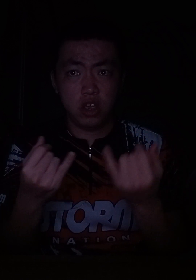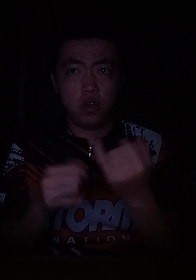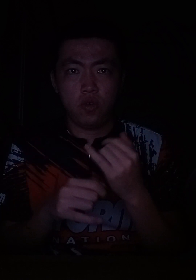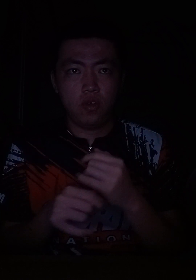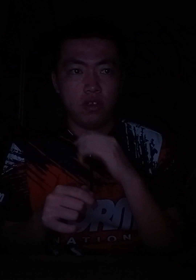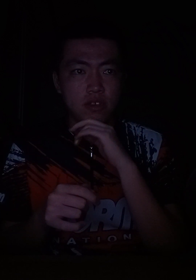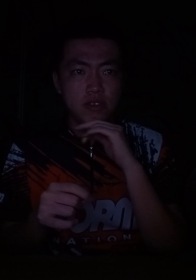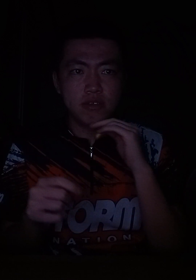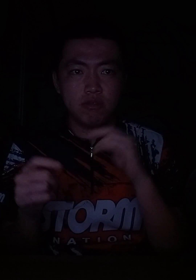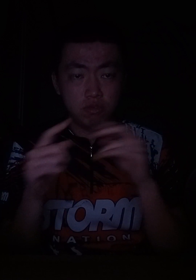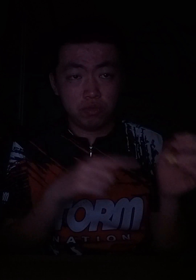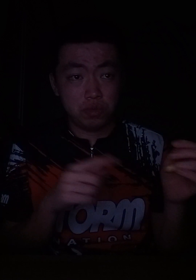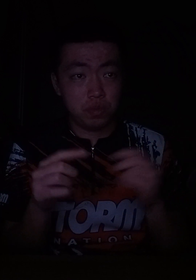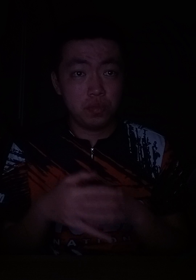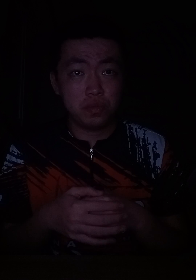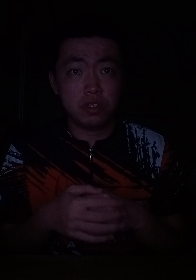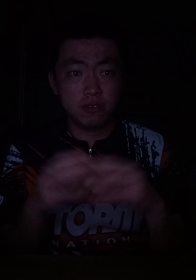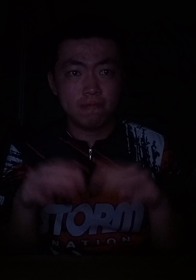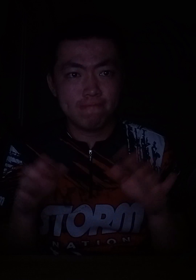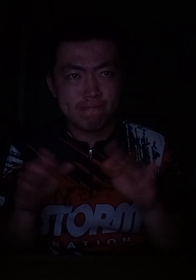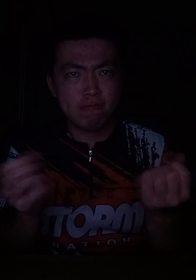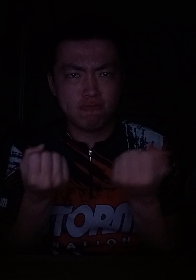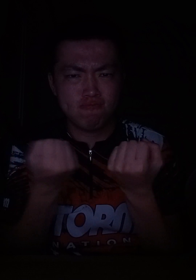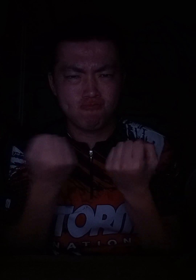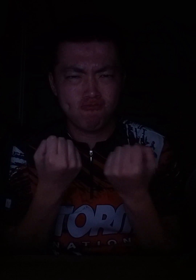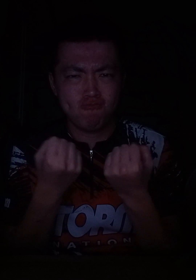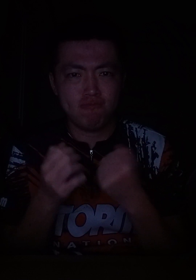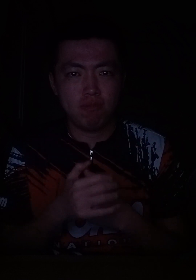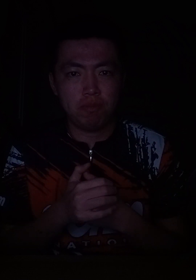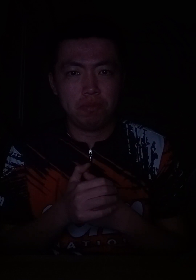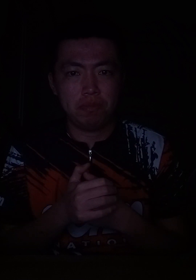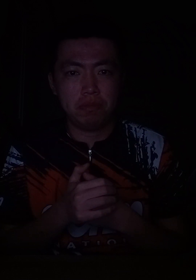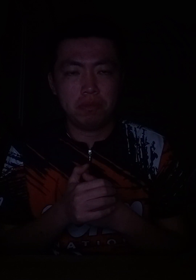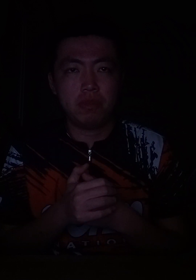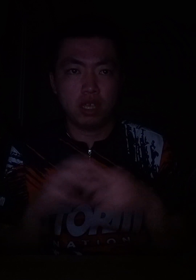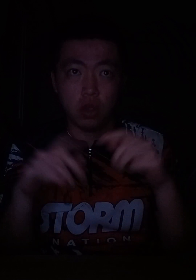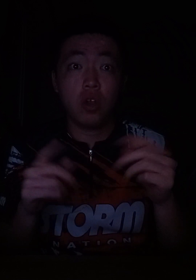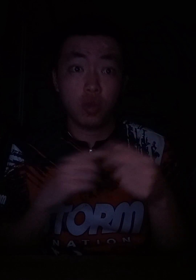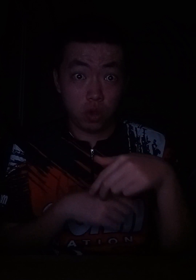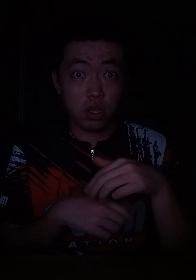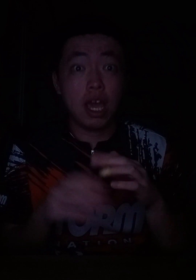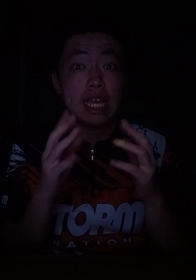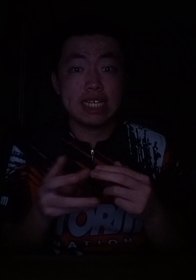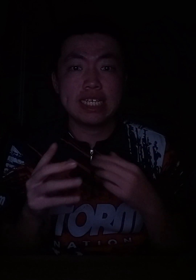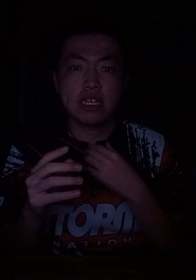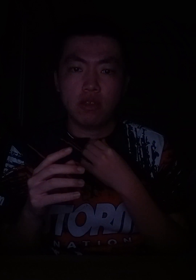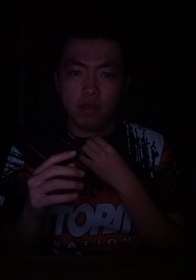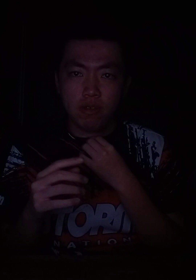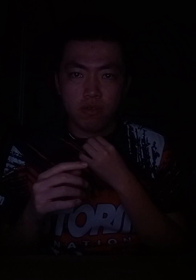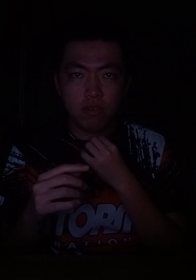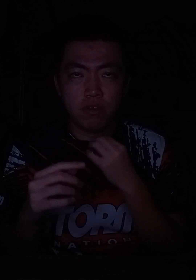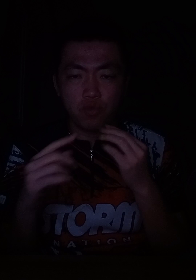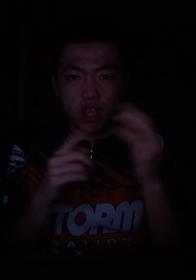하고 넘겼었는데 막상 오니까 조금 무섭더라고요. 철도경찰은 A씨 가방에서 발견된